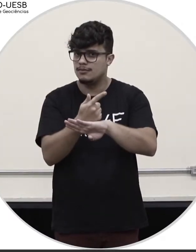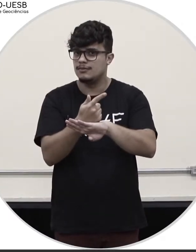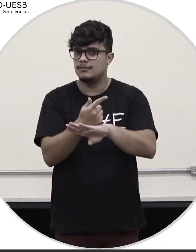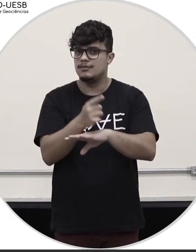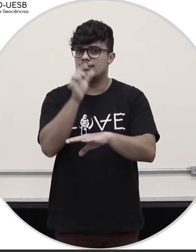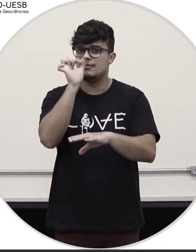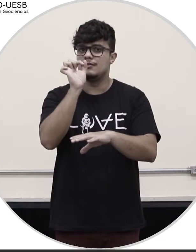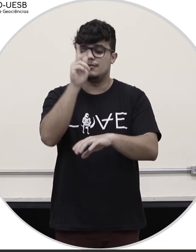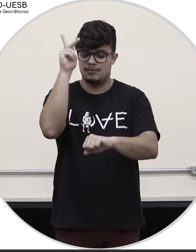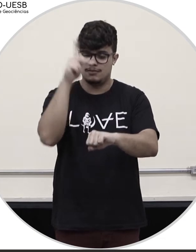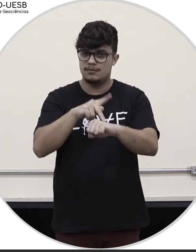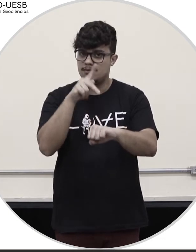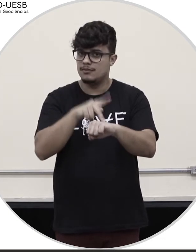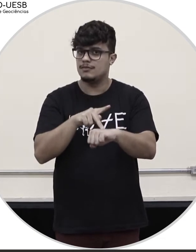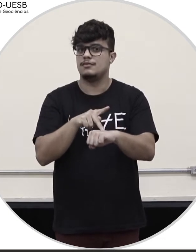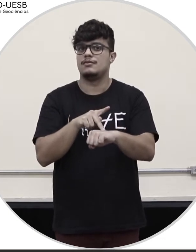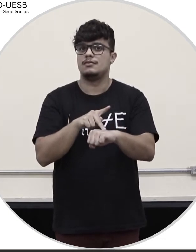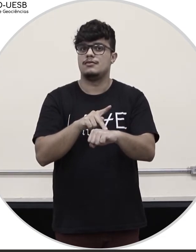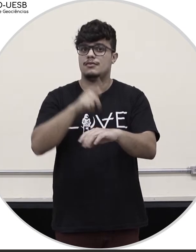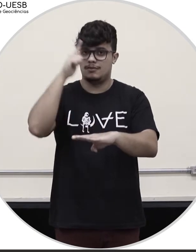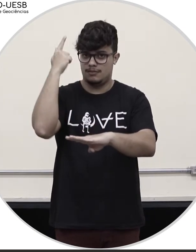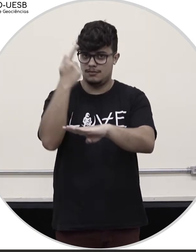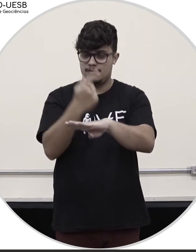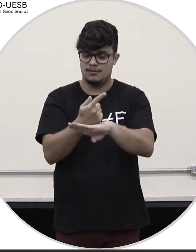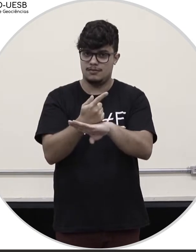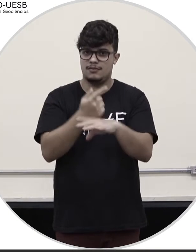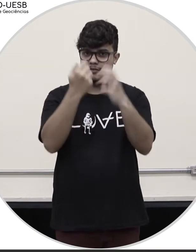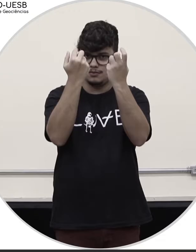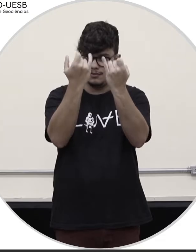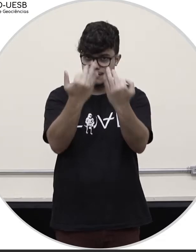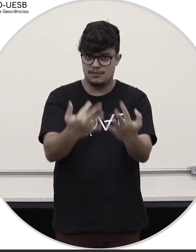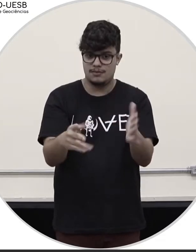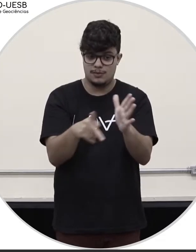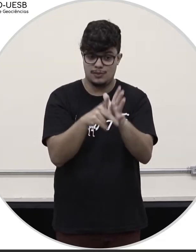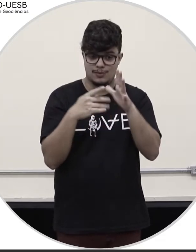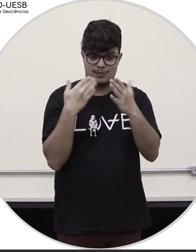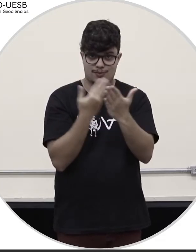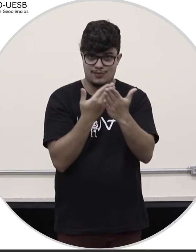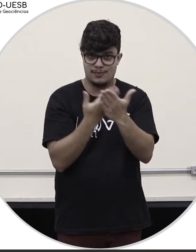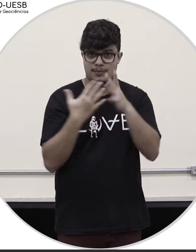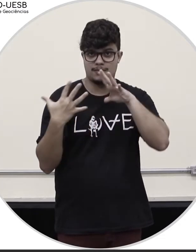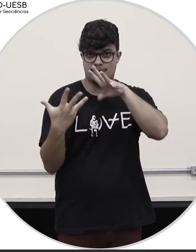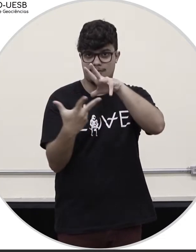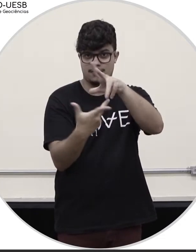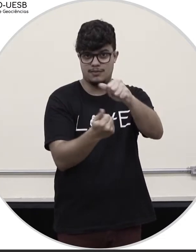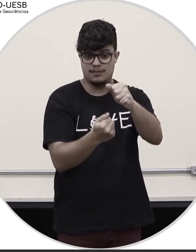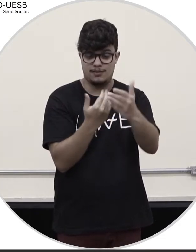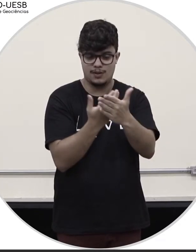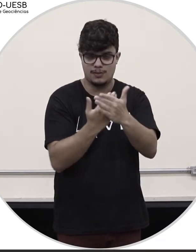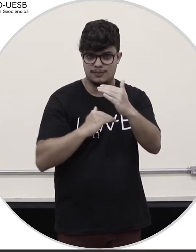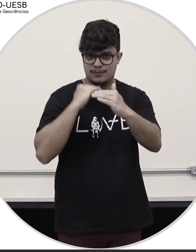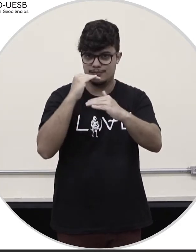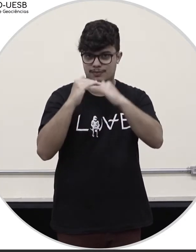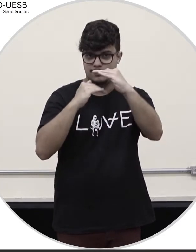o que ele hoje há o que são roxa a geologia é definida como estudo da terra